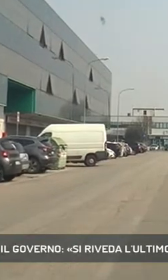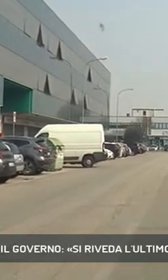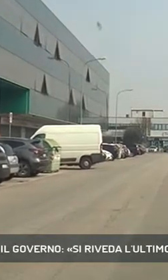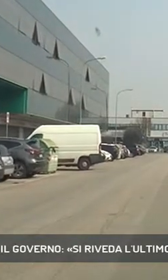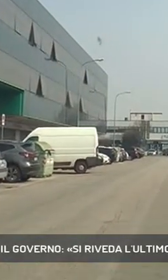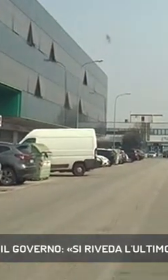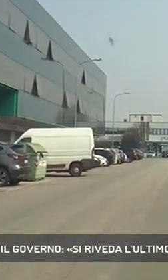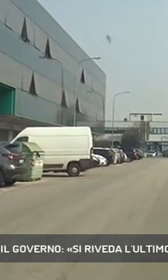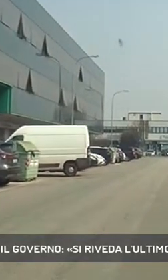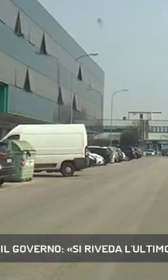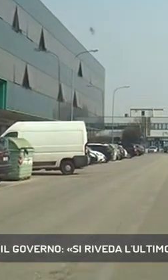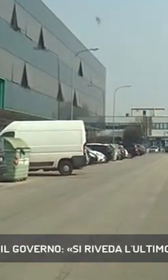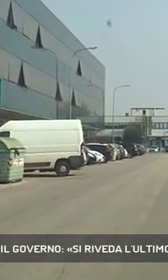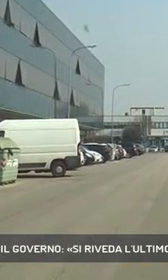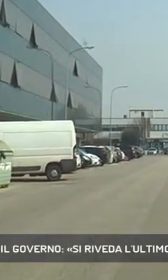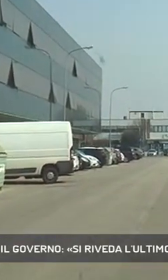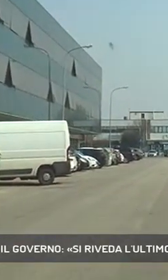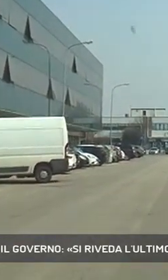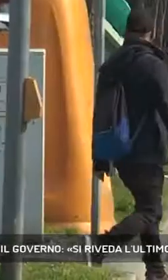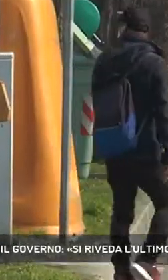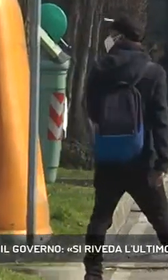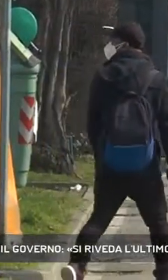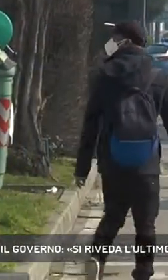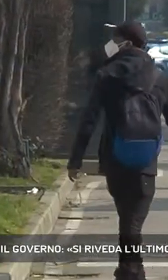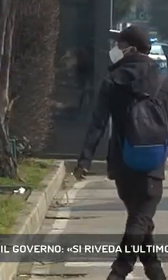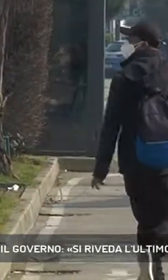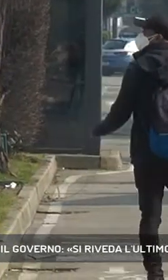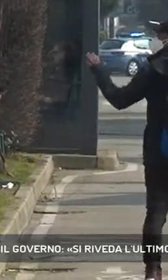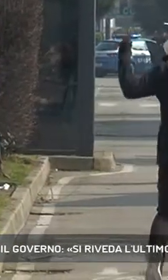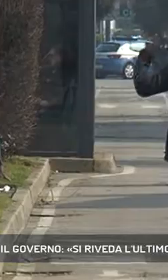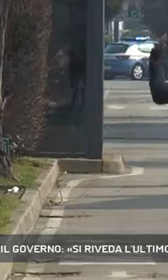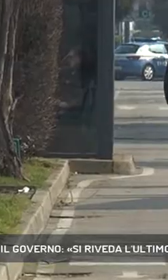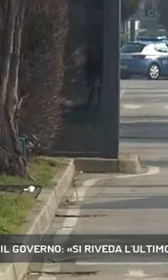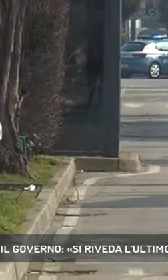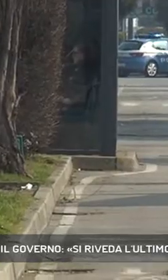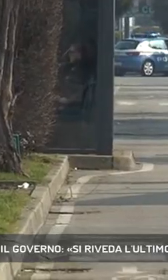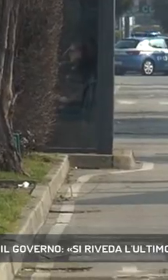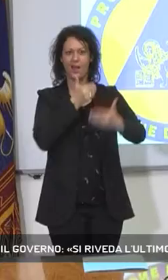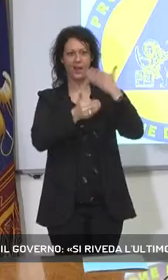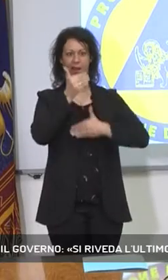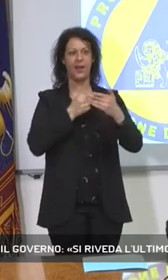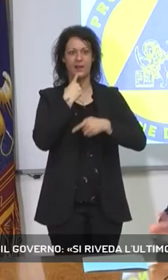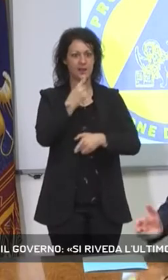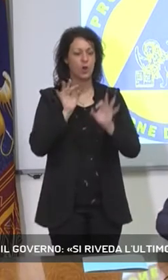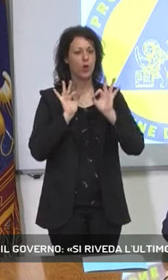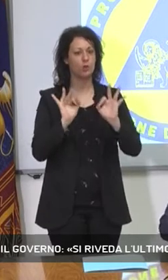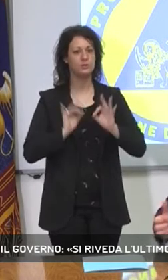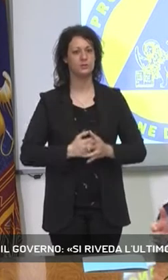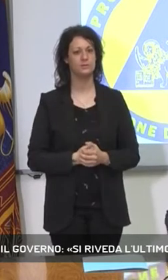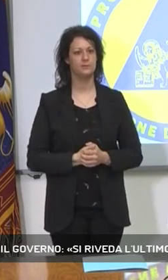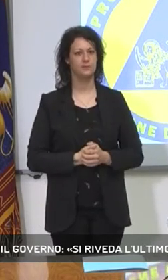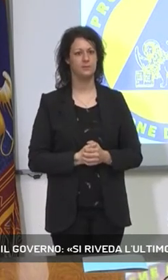di fronte ad una recessione economica del veneto che significa in fondo recessione economica dell'intero paese vedo che dicono che